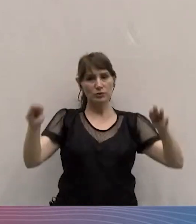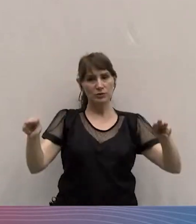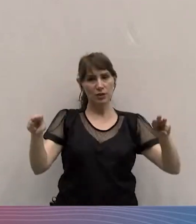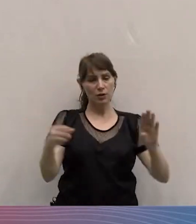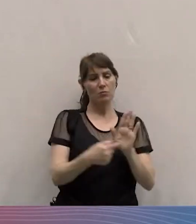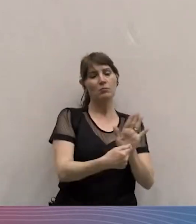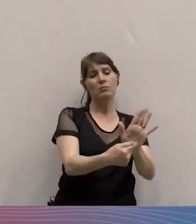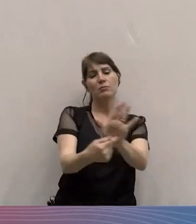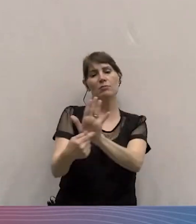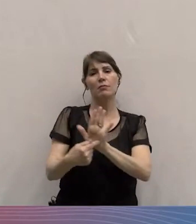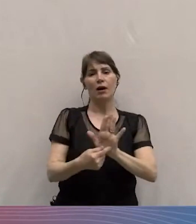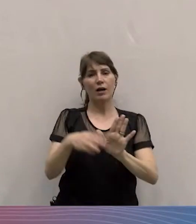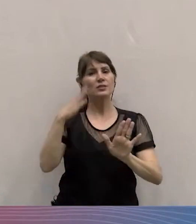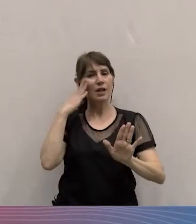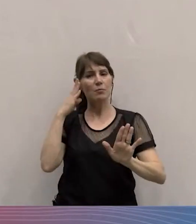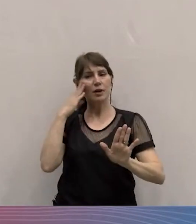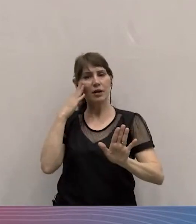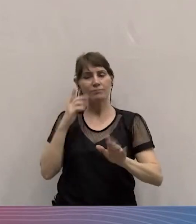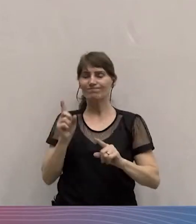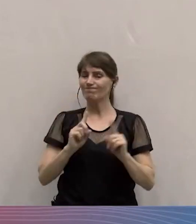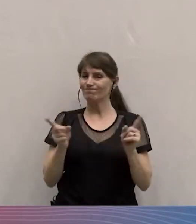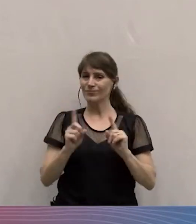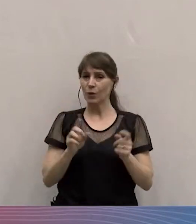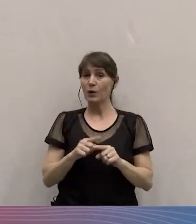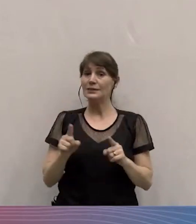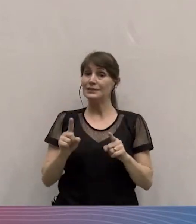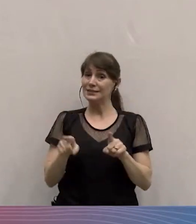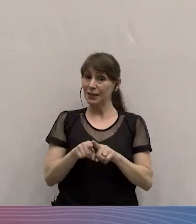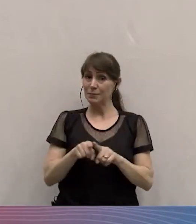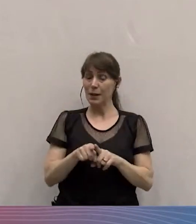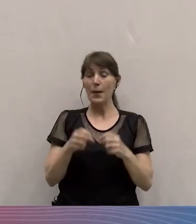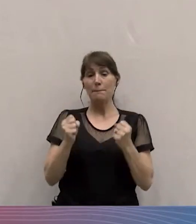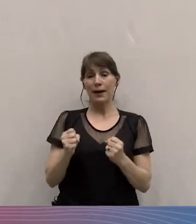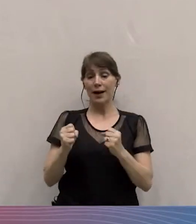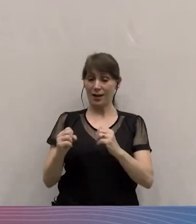galerias, é para ser habitável.